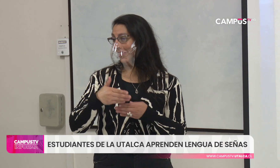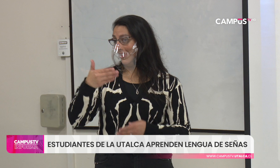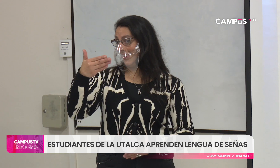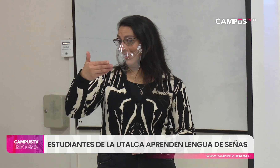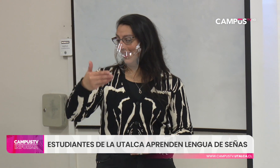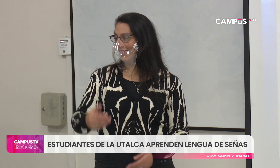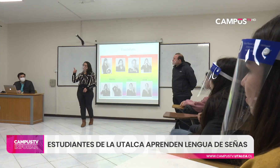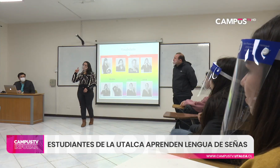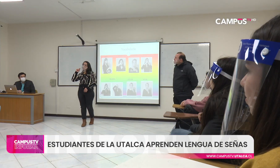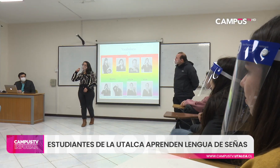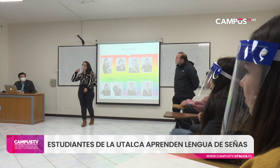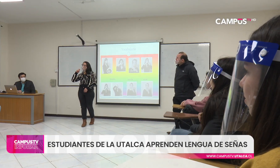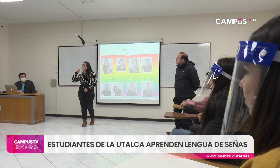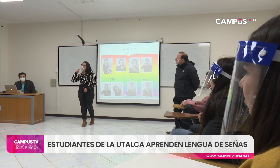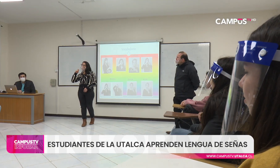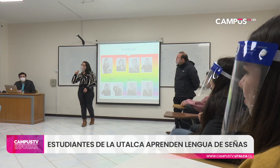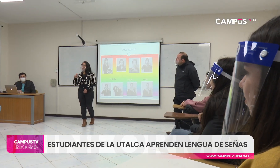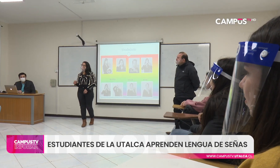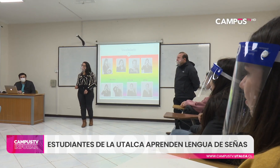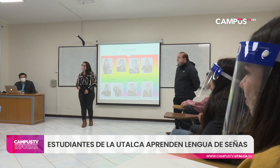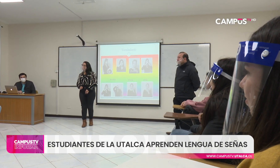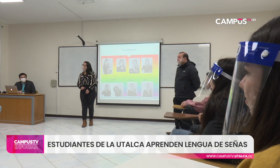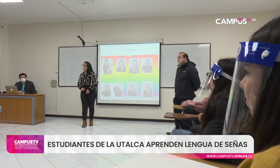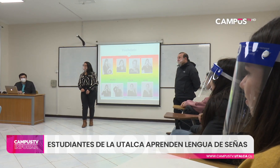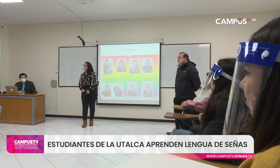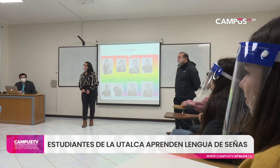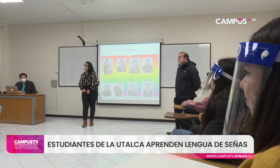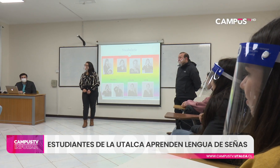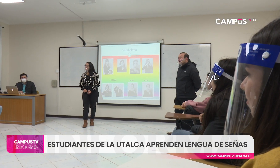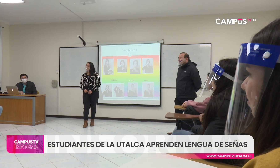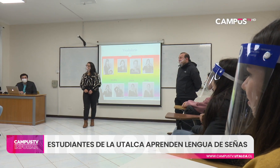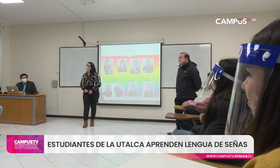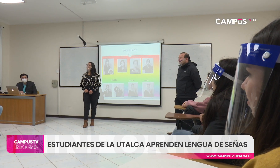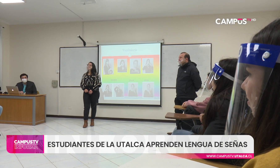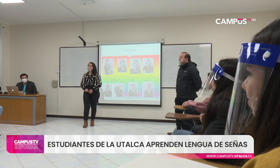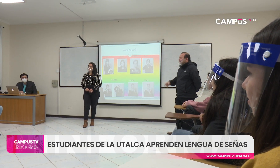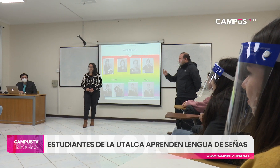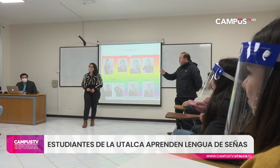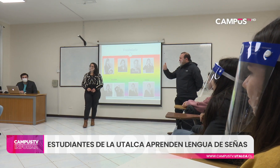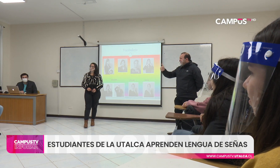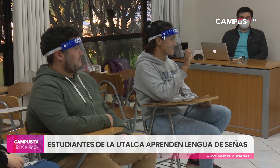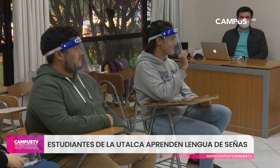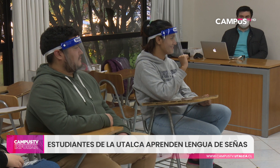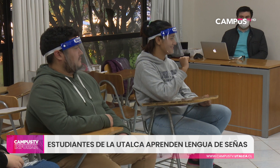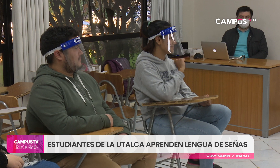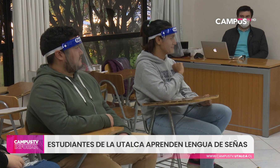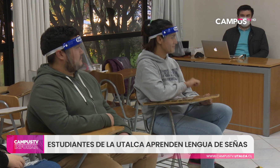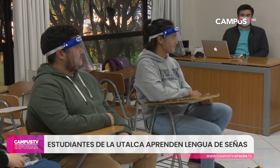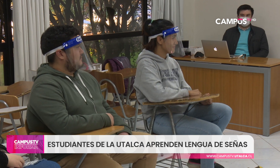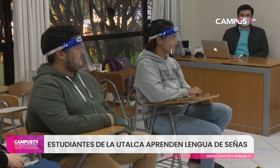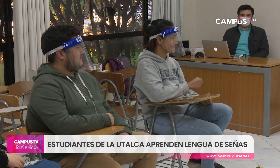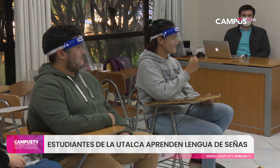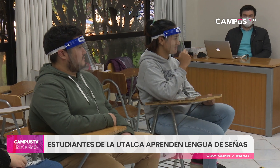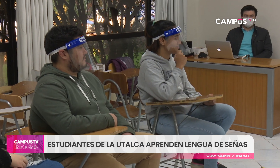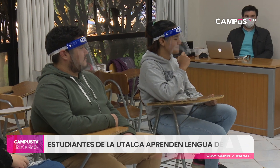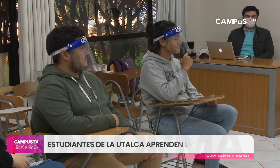junto a un académico de la misma carrera se busca educar con una mirada inclusiva y aportar al desarrollo